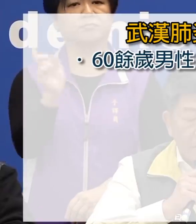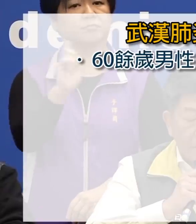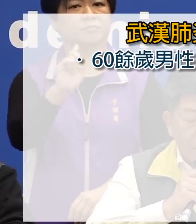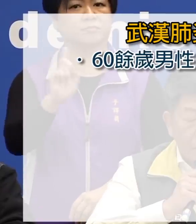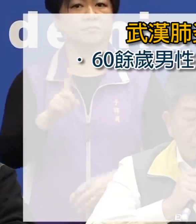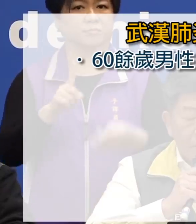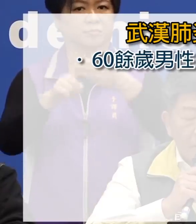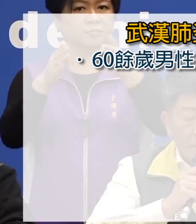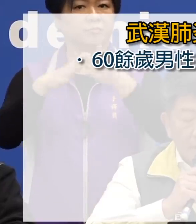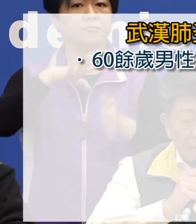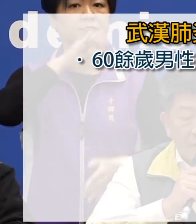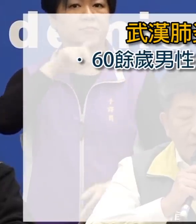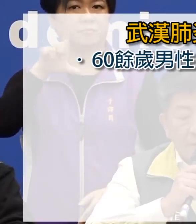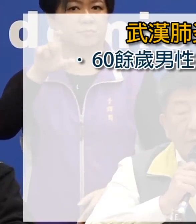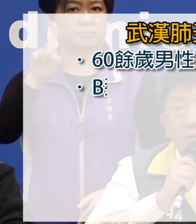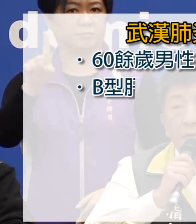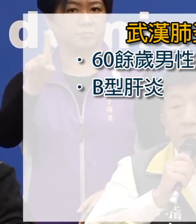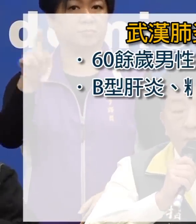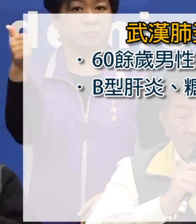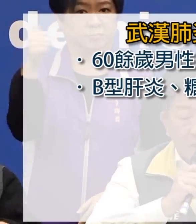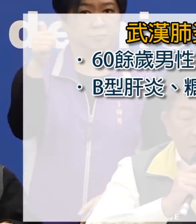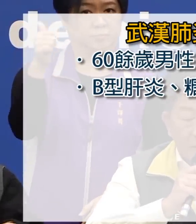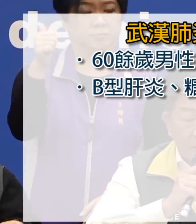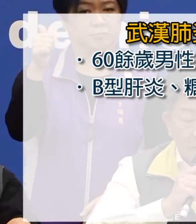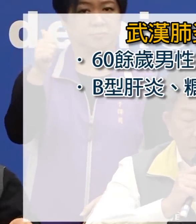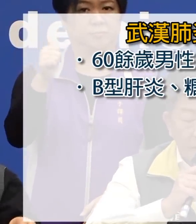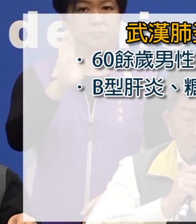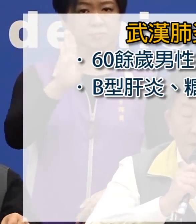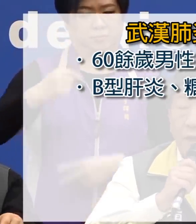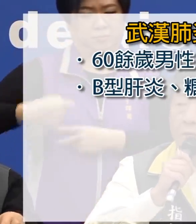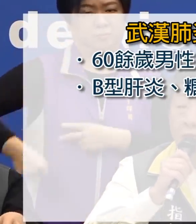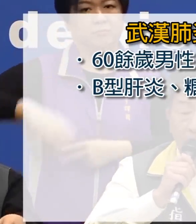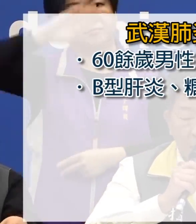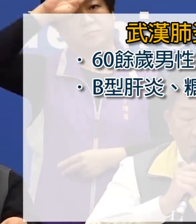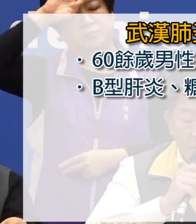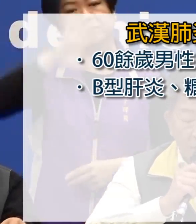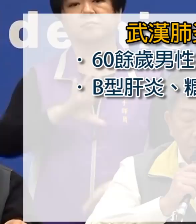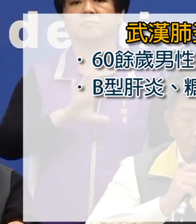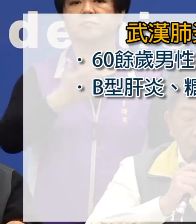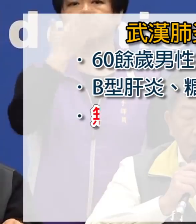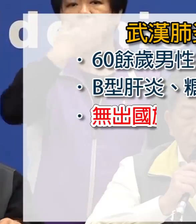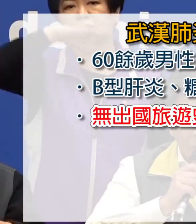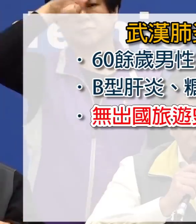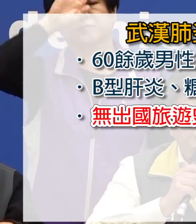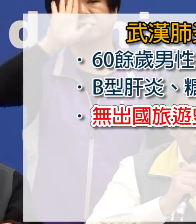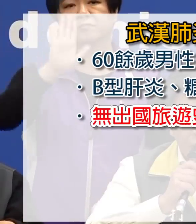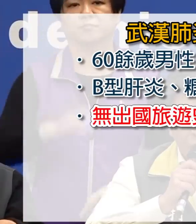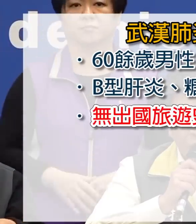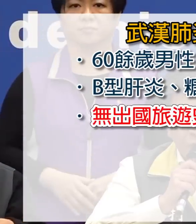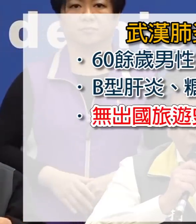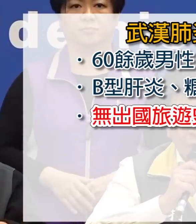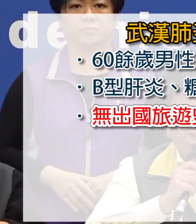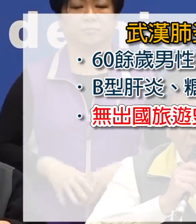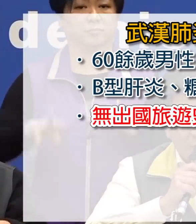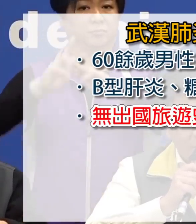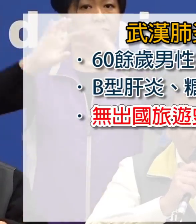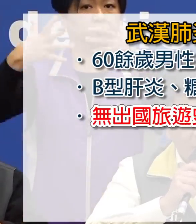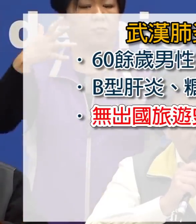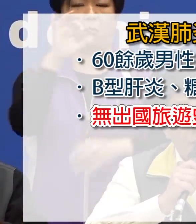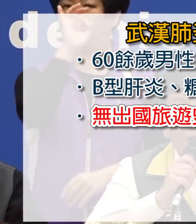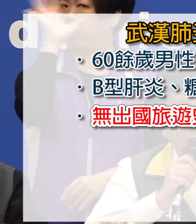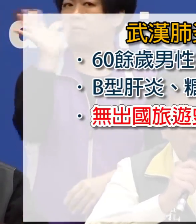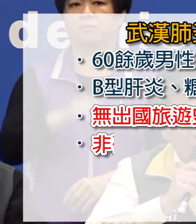就是60余岁的男性，有 B 型肝炎及糖尿病的病史，无出国旅游